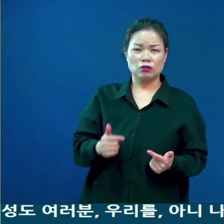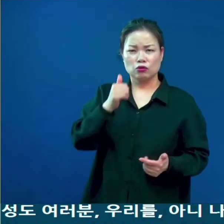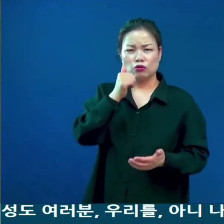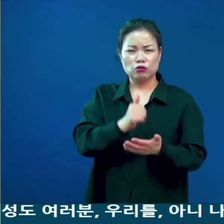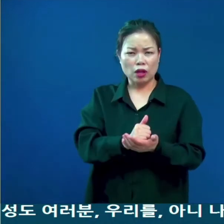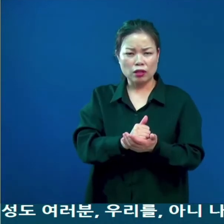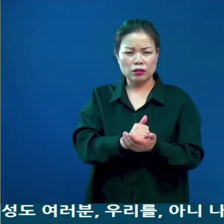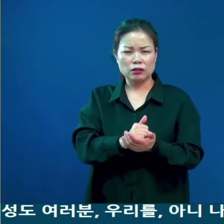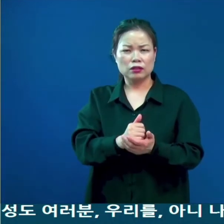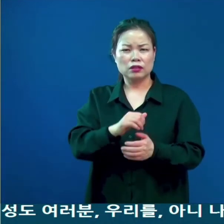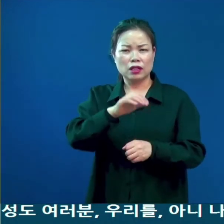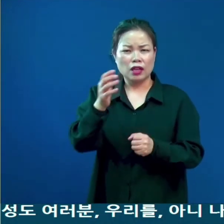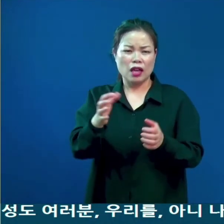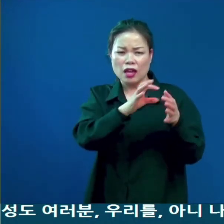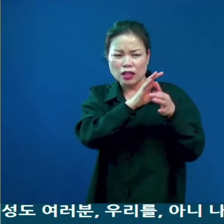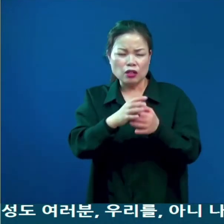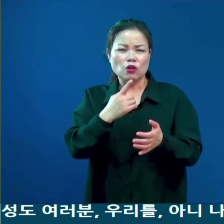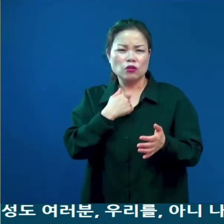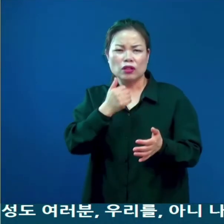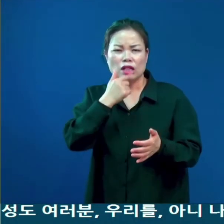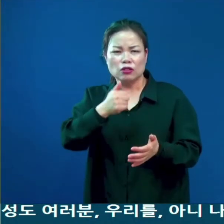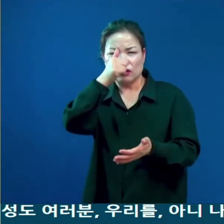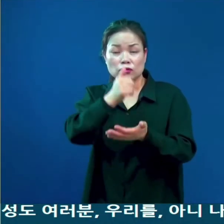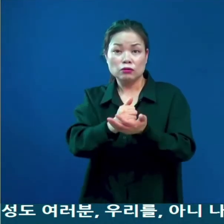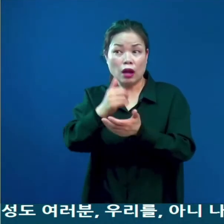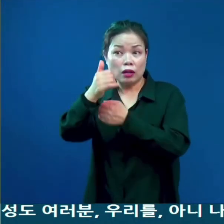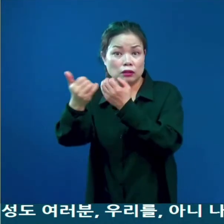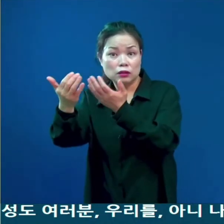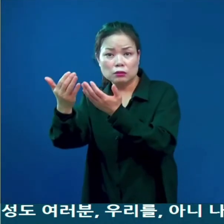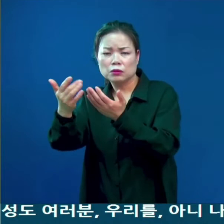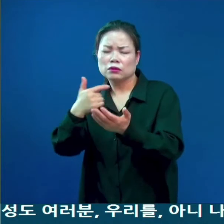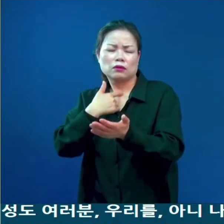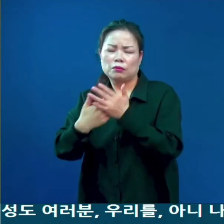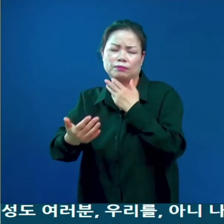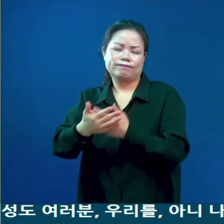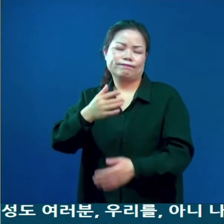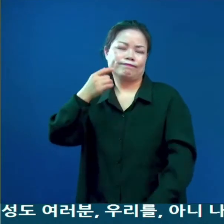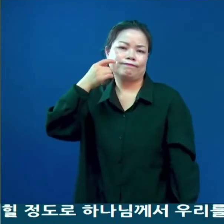계속 묻어두시면요, 하나님의 일하심을 경험할 수 없습니다.